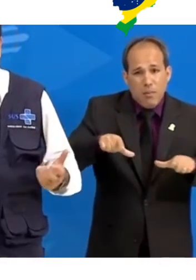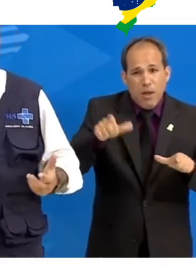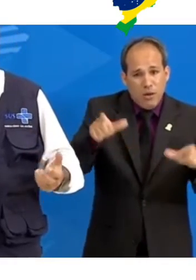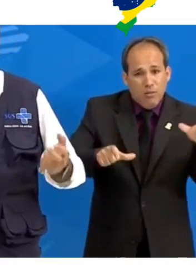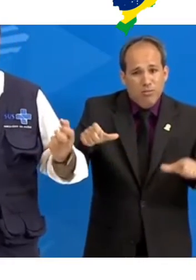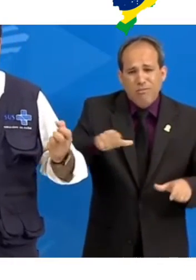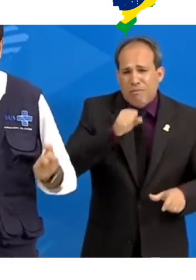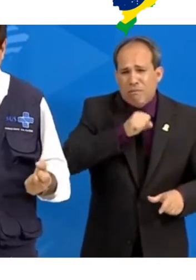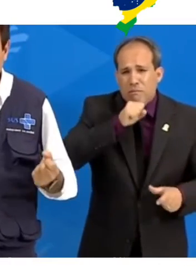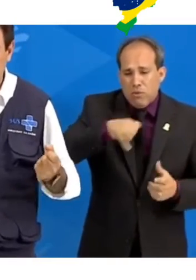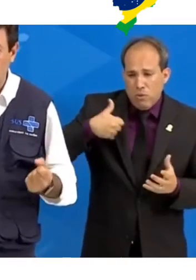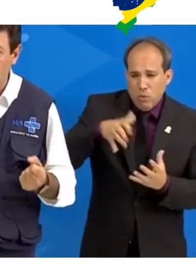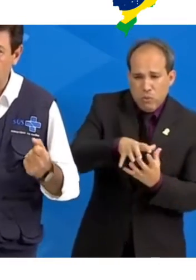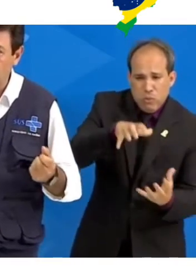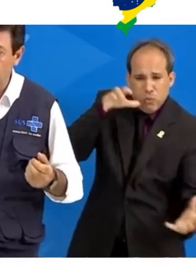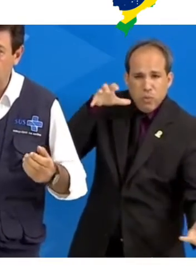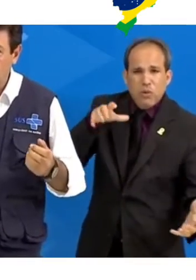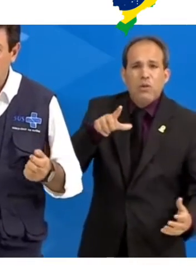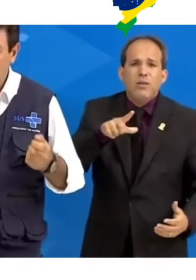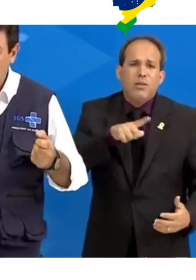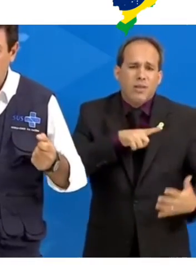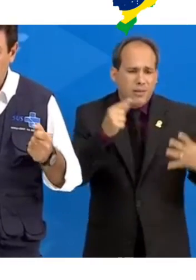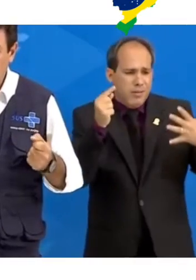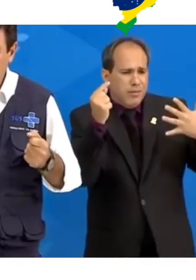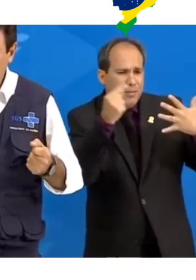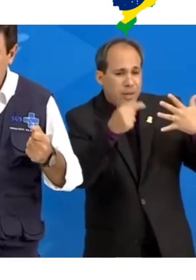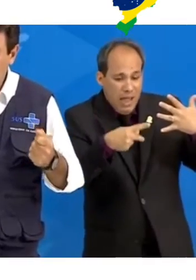temos muitos pontos que nos são muito